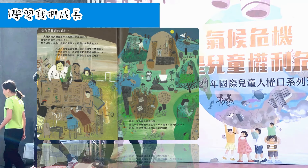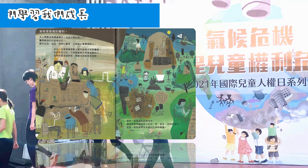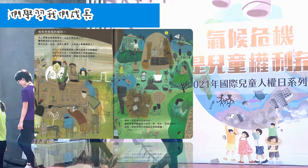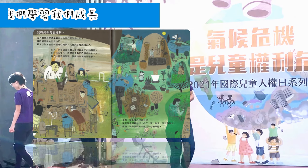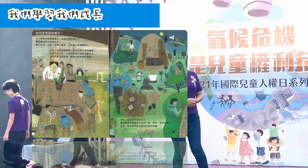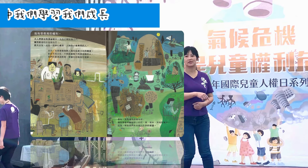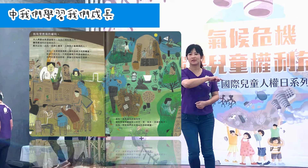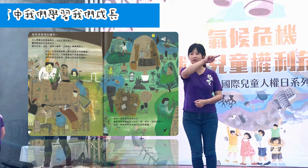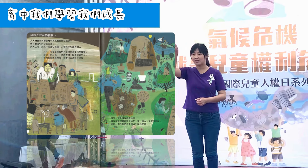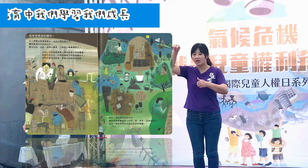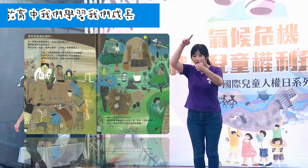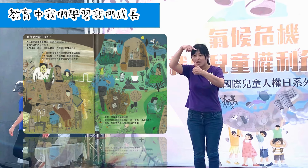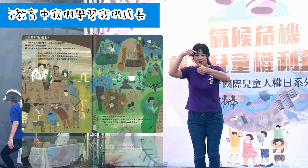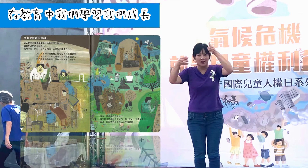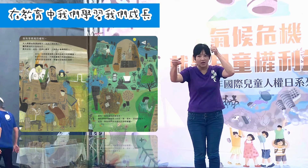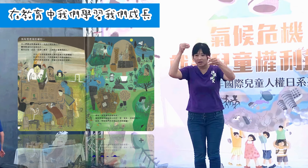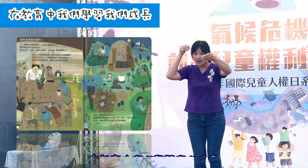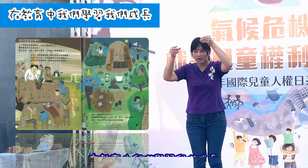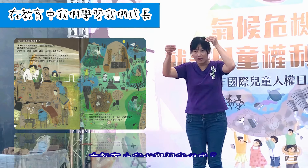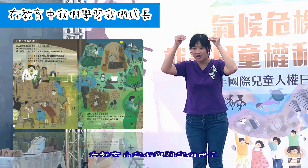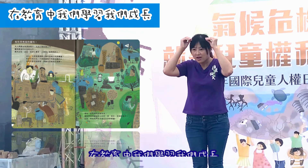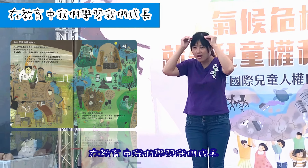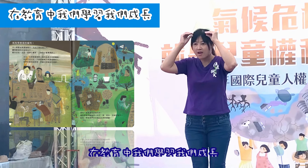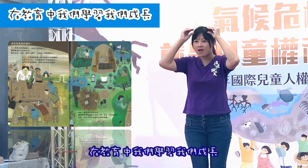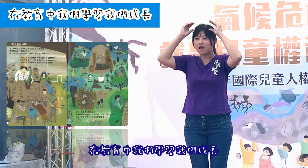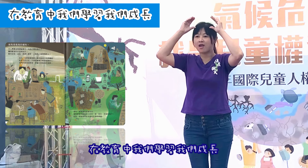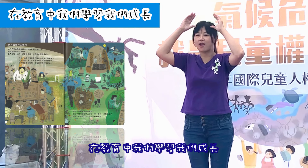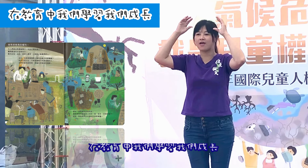中，我们学习，我们成长。